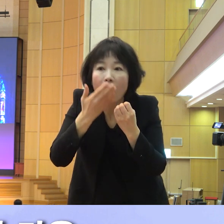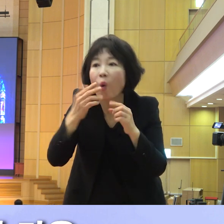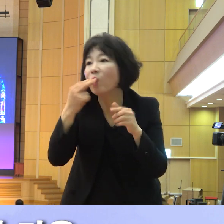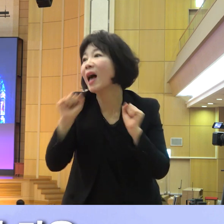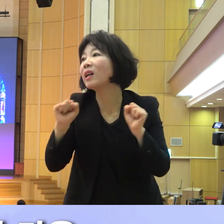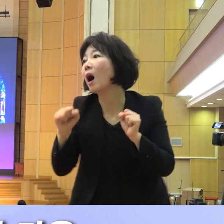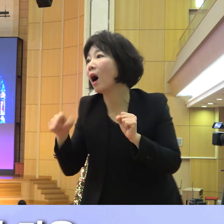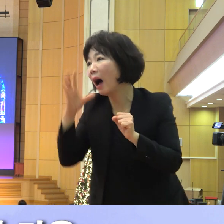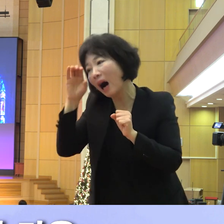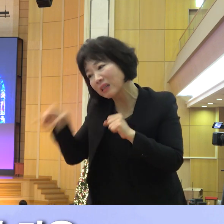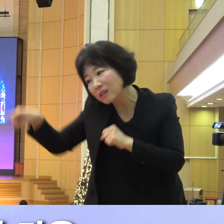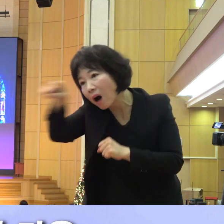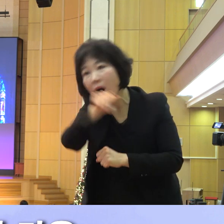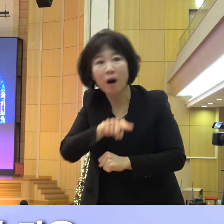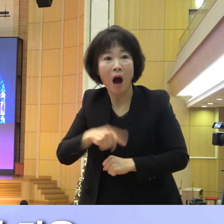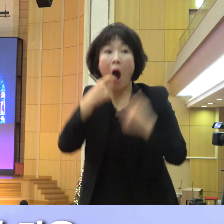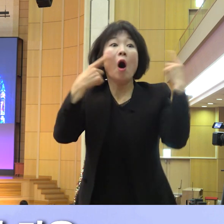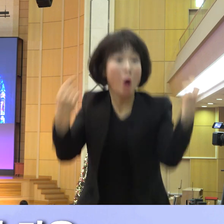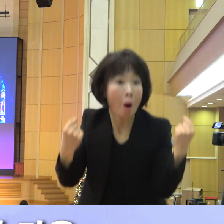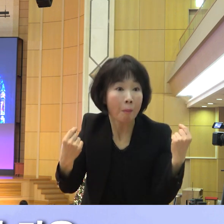여러분, 예수님이 십자가에 달려서